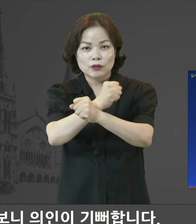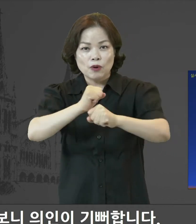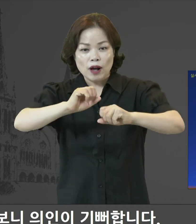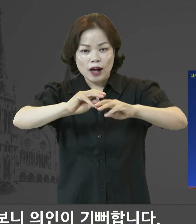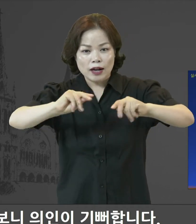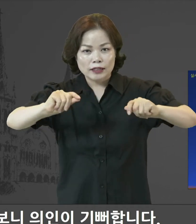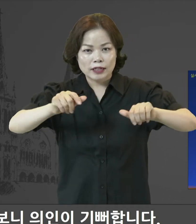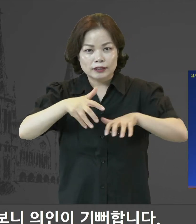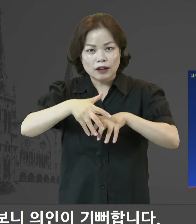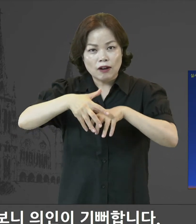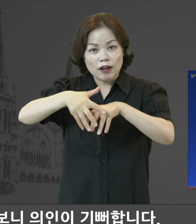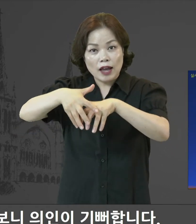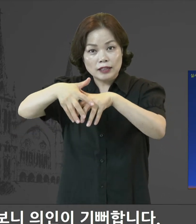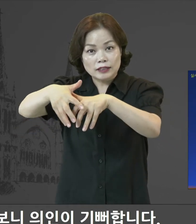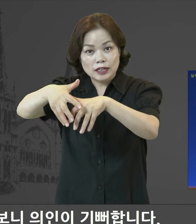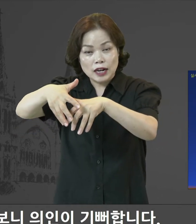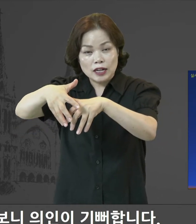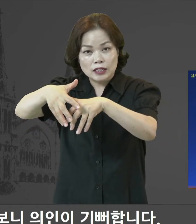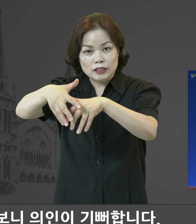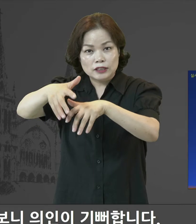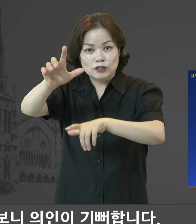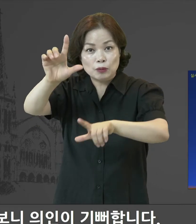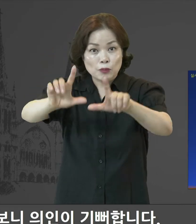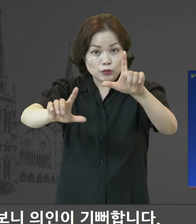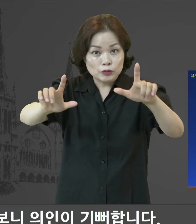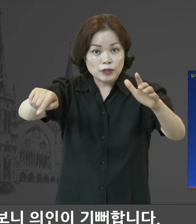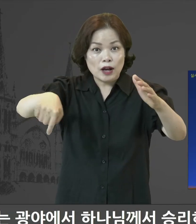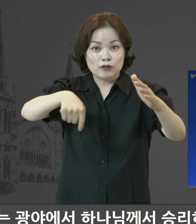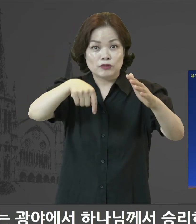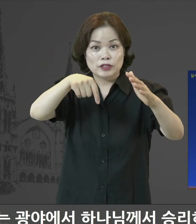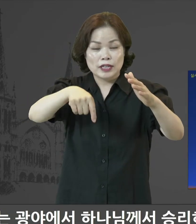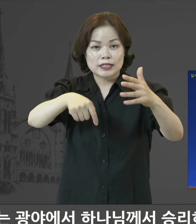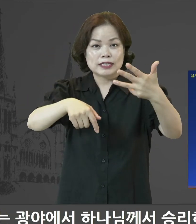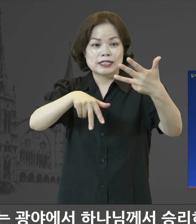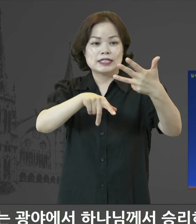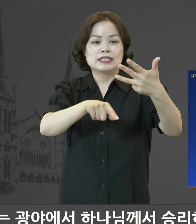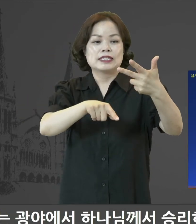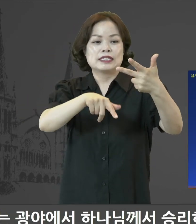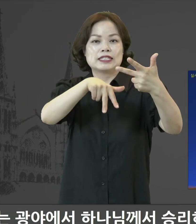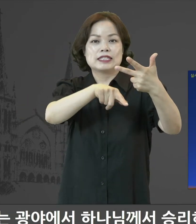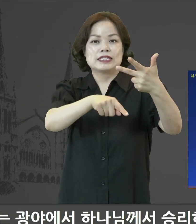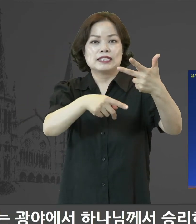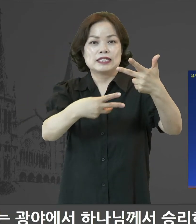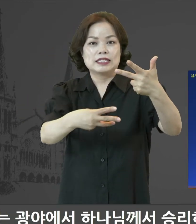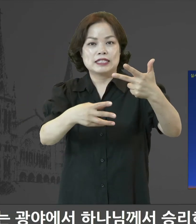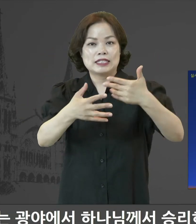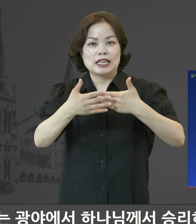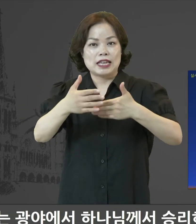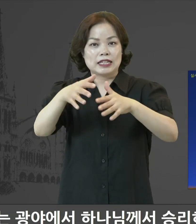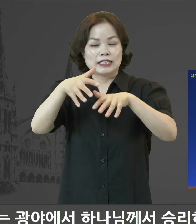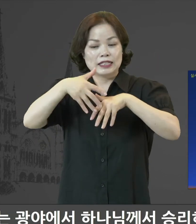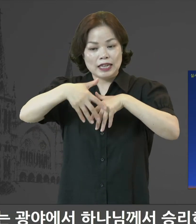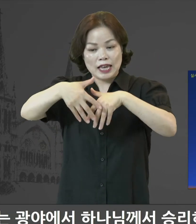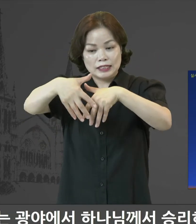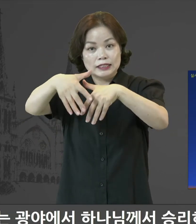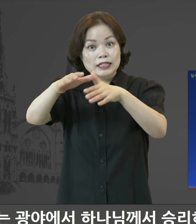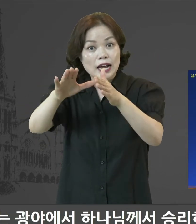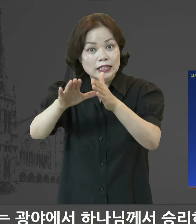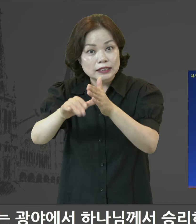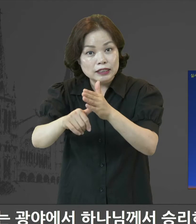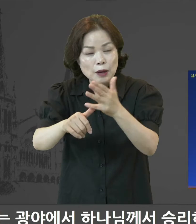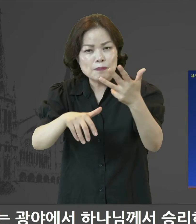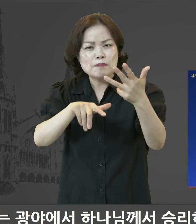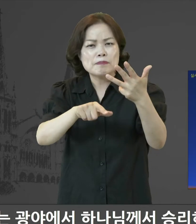행진하시던 장면이 쭉 나오고 있는데 7절 광야에서 행진하셨을 때 찾으셨죠?